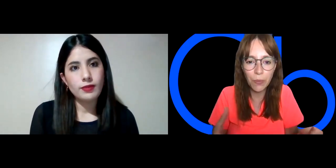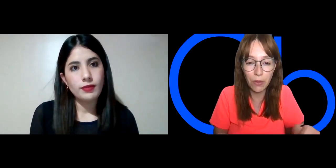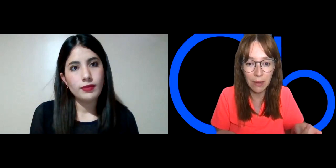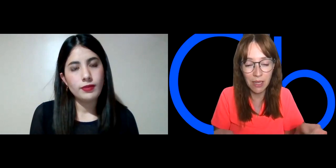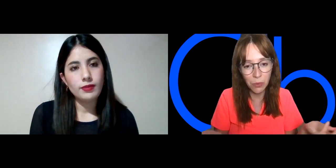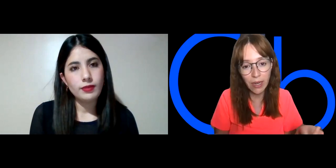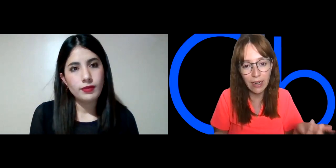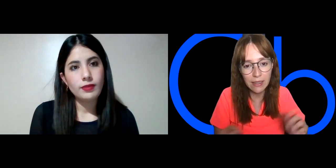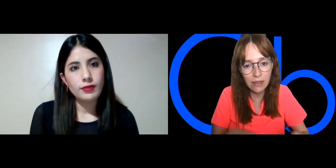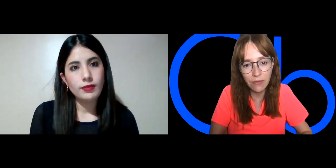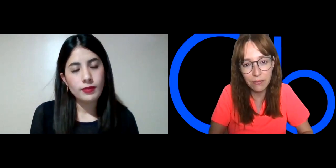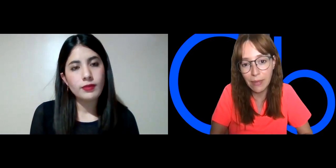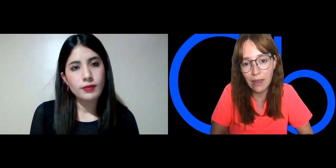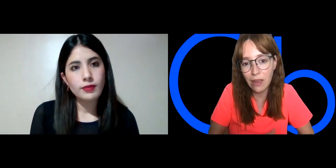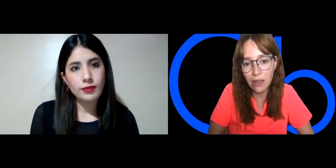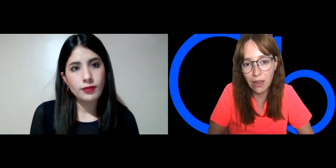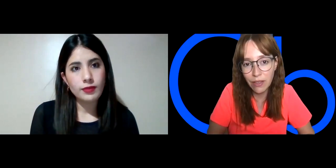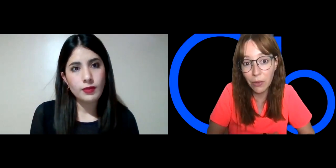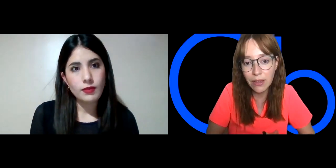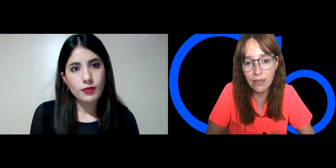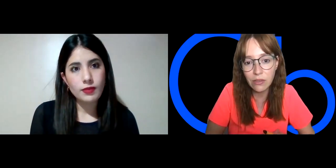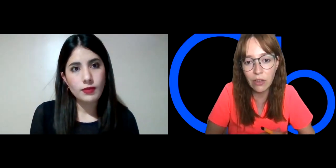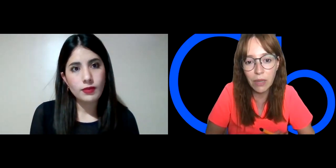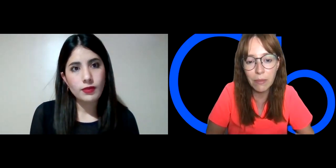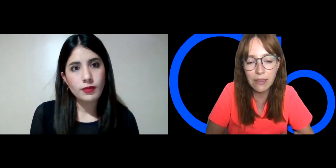sus problemas bucales, va, a fin